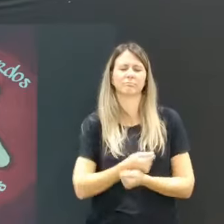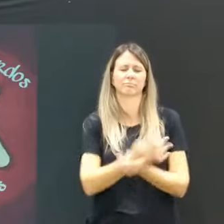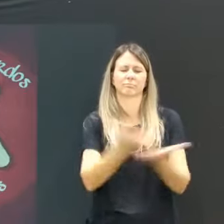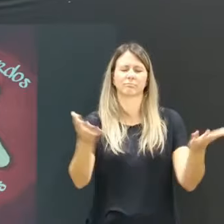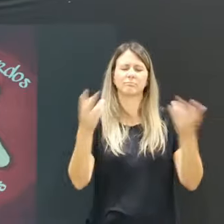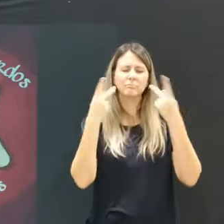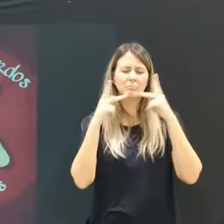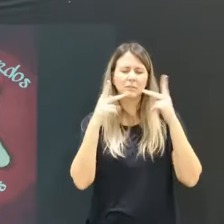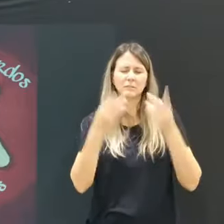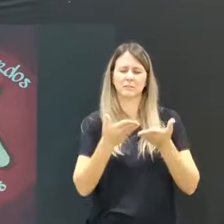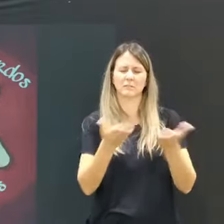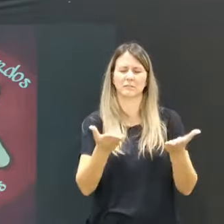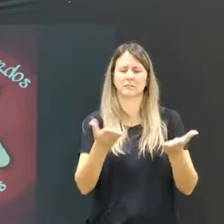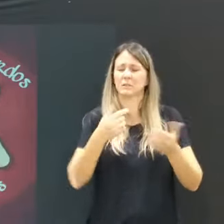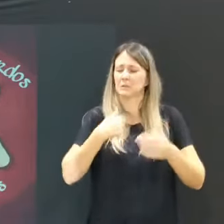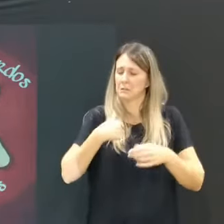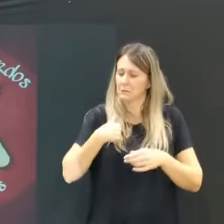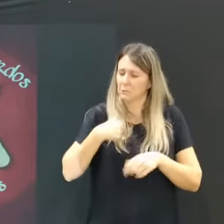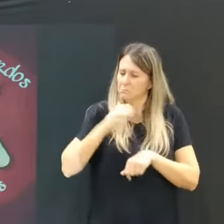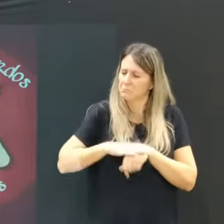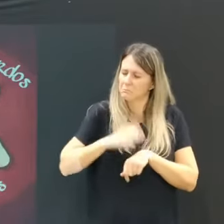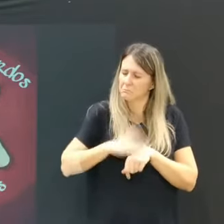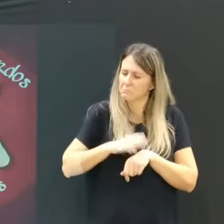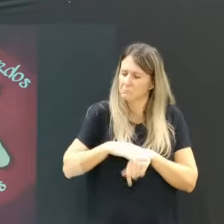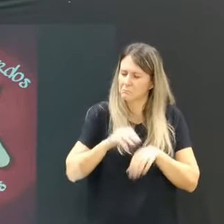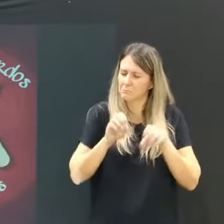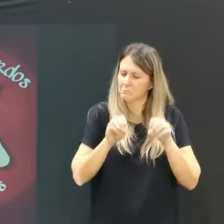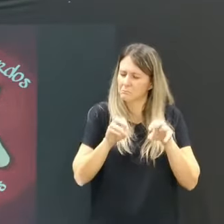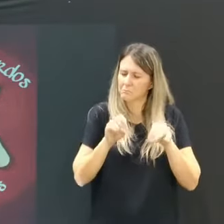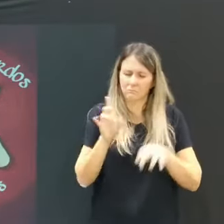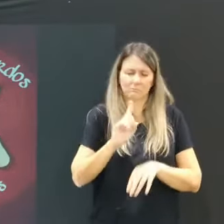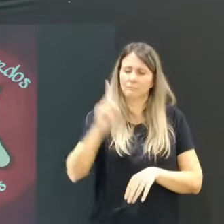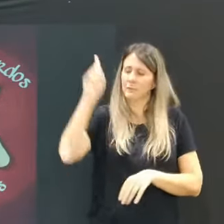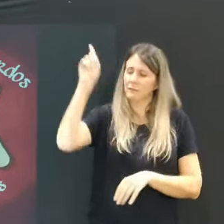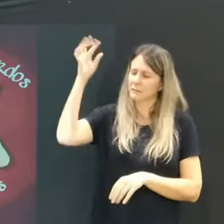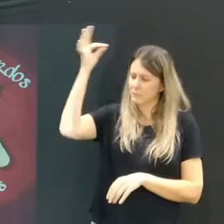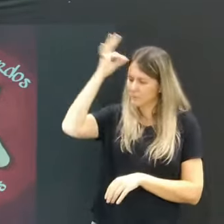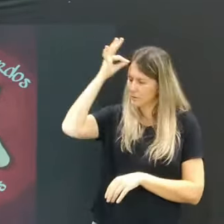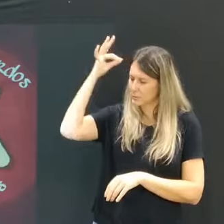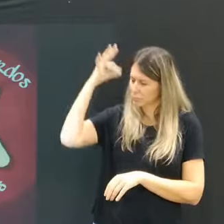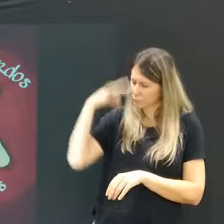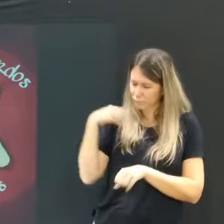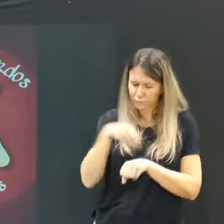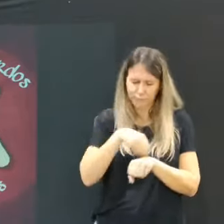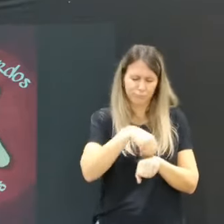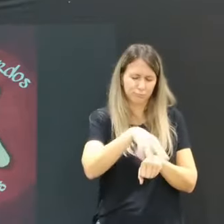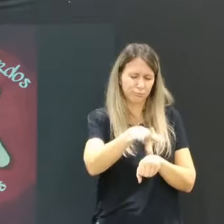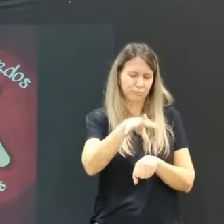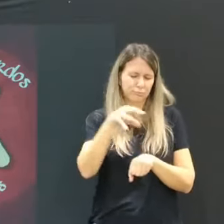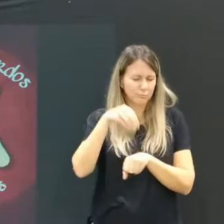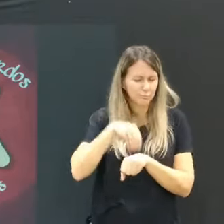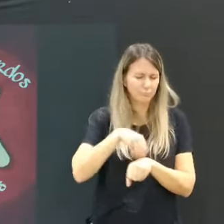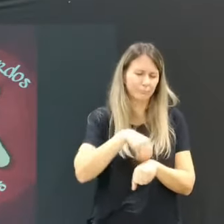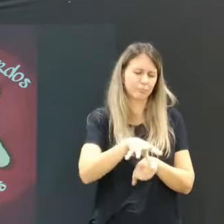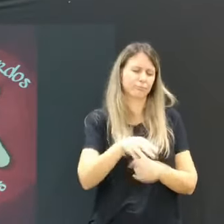trazer a palavra de hoje, para que todos possam compreender. Porque não é de mim, é do teu Espírito que nós trazemos esse